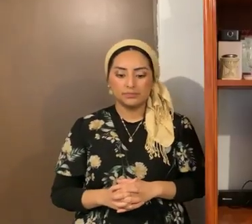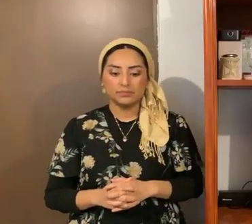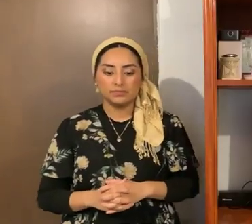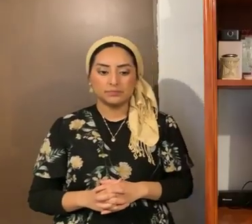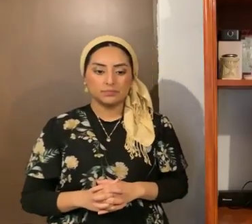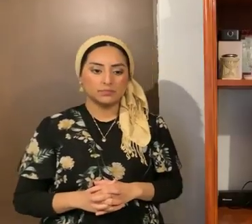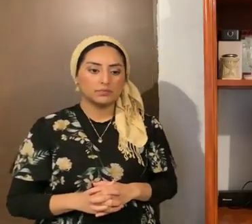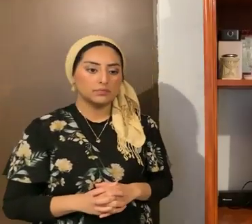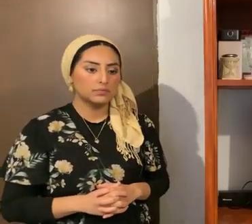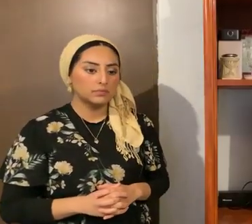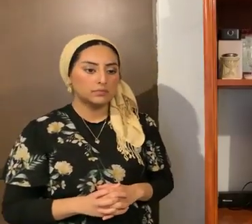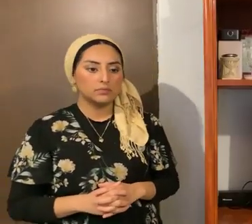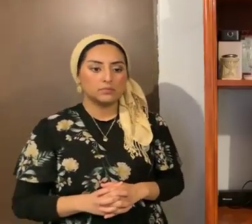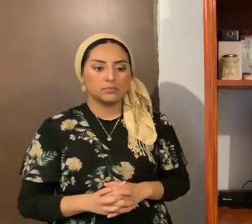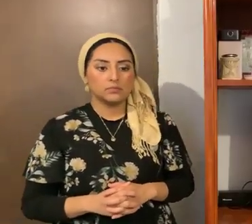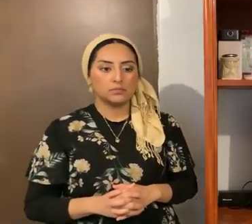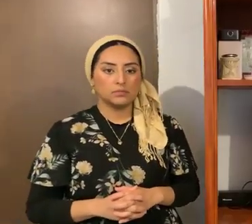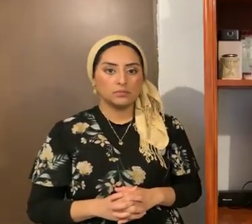fue